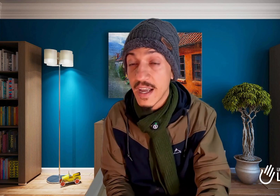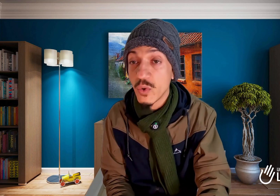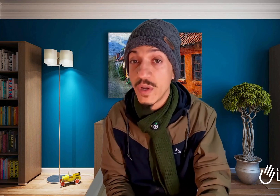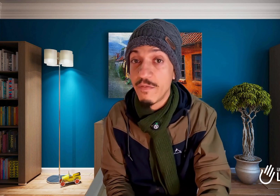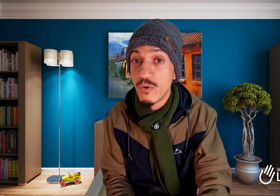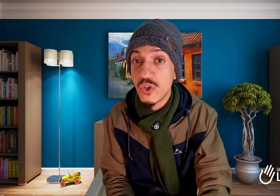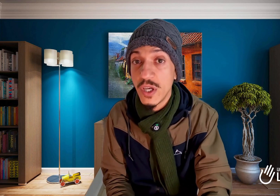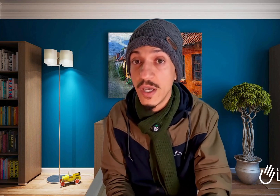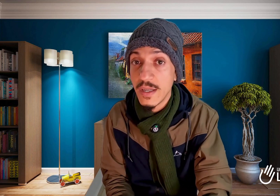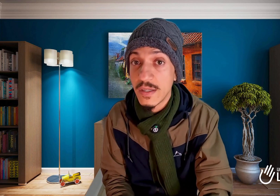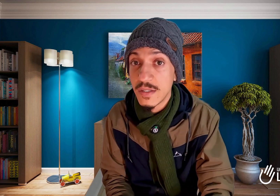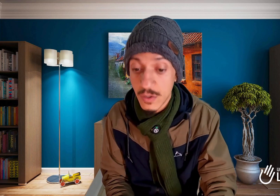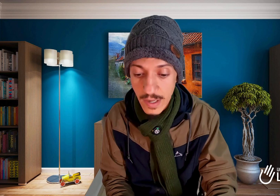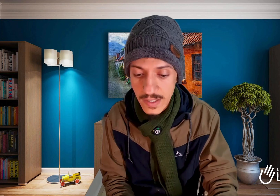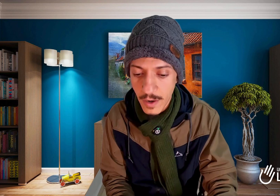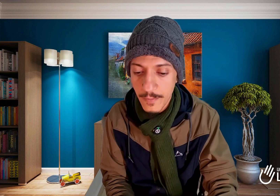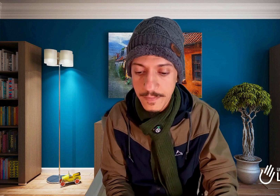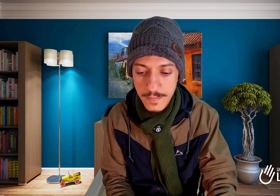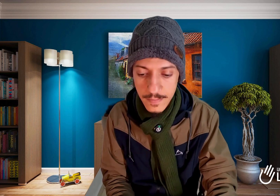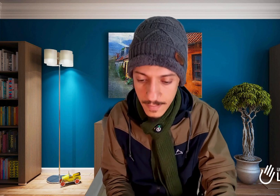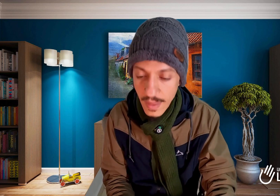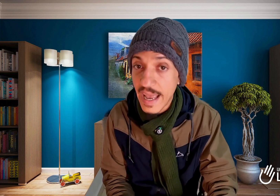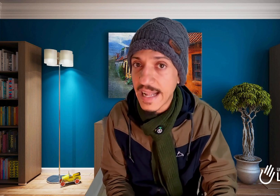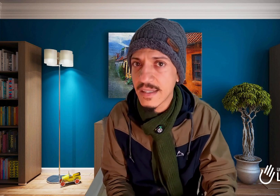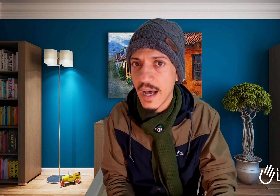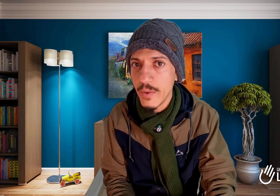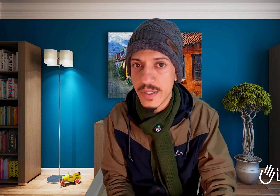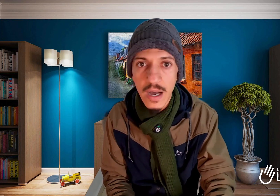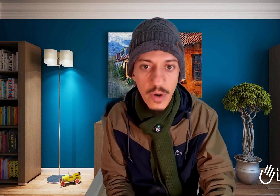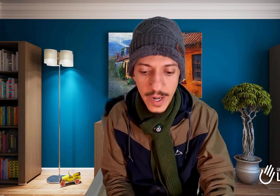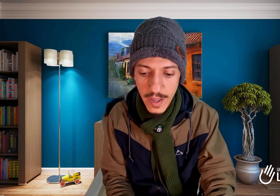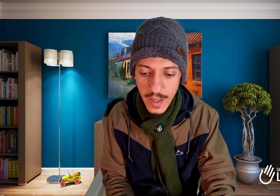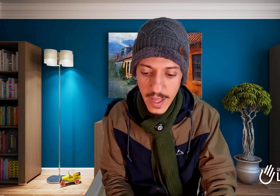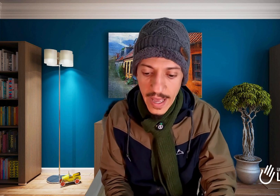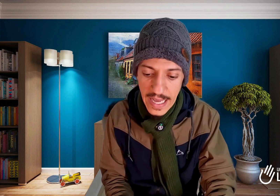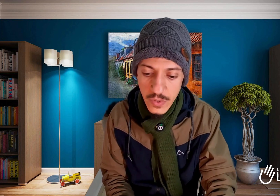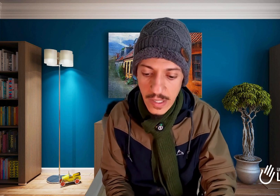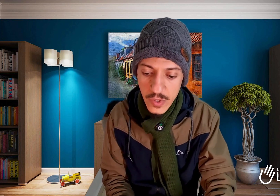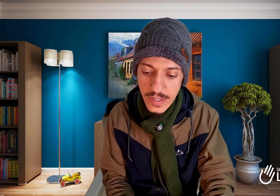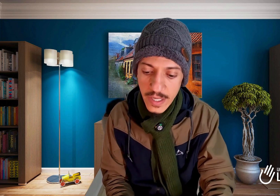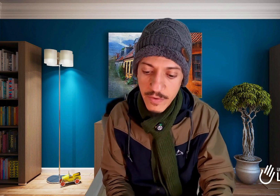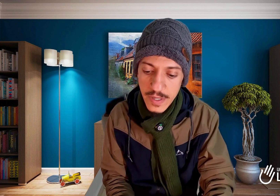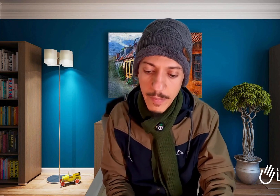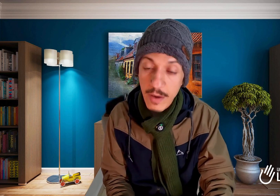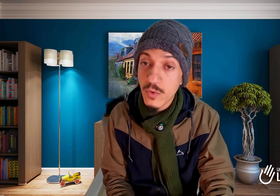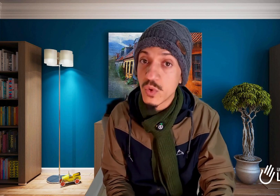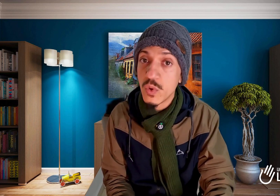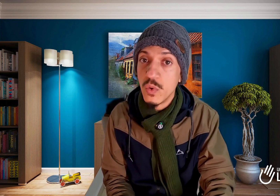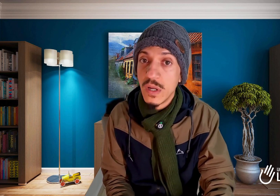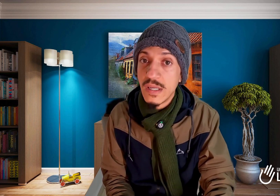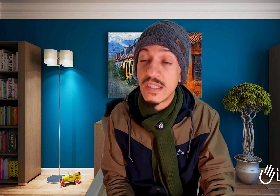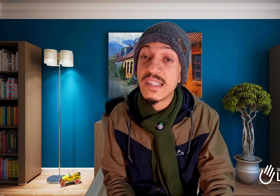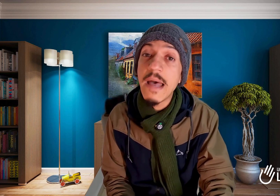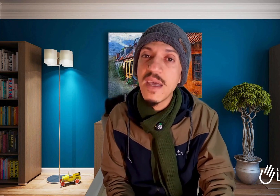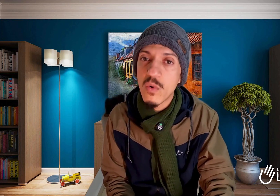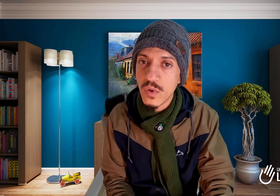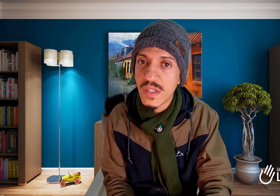nível de situação, é necessário isso. Agora, em situações em que você pega um surdo